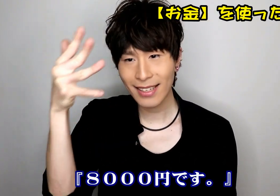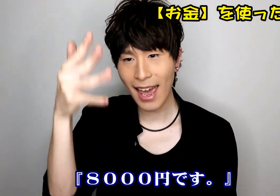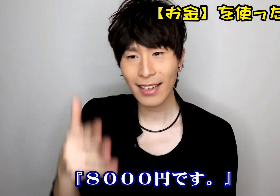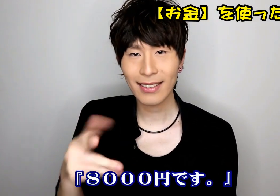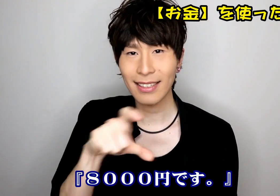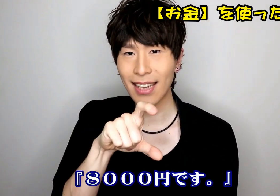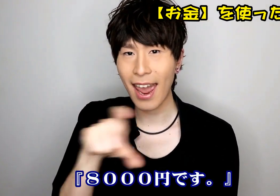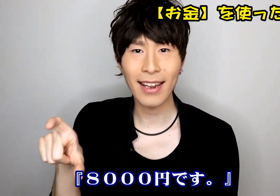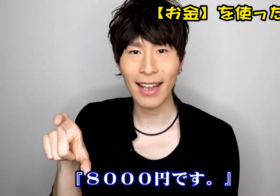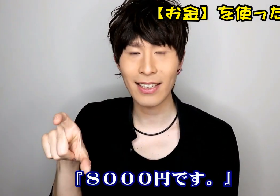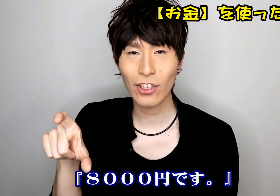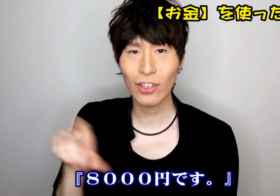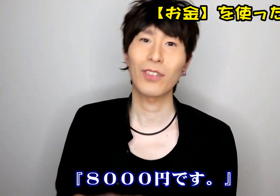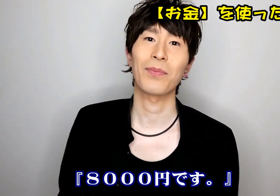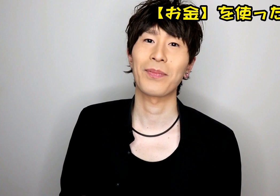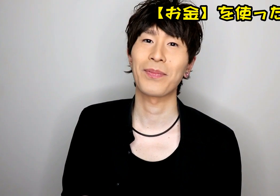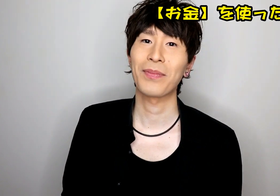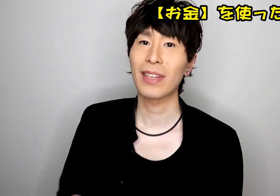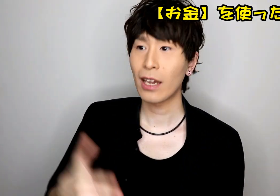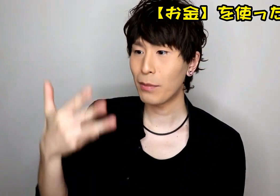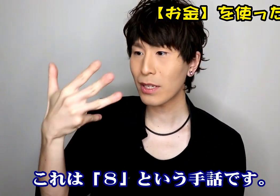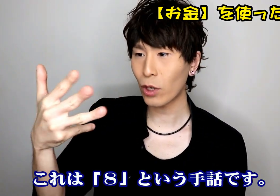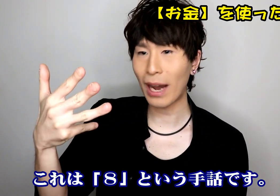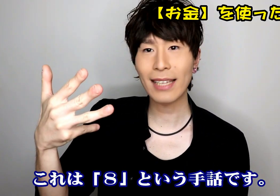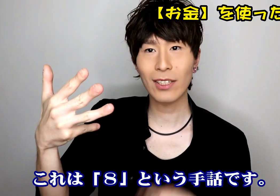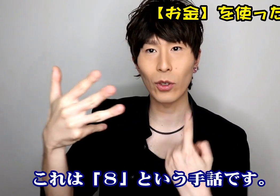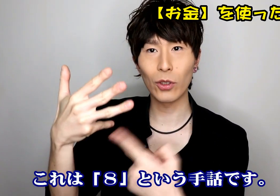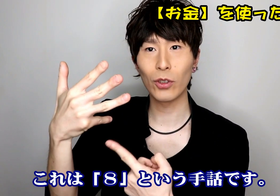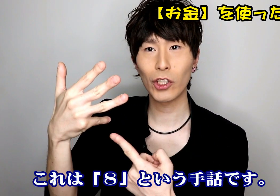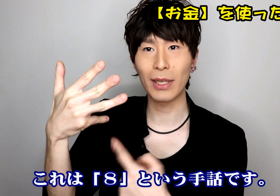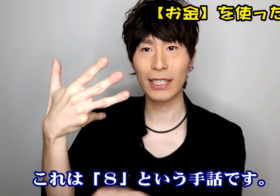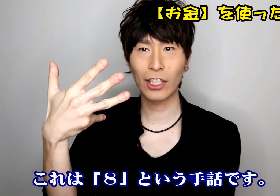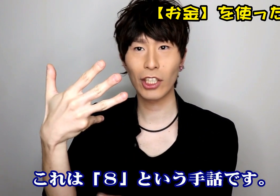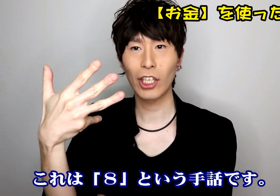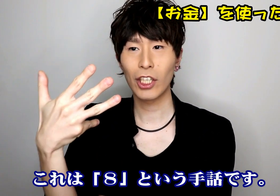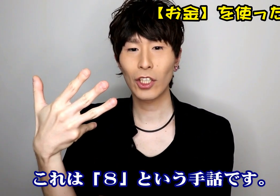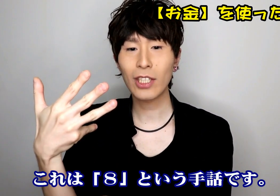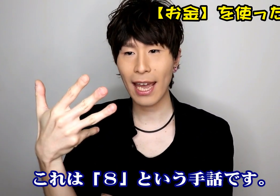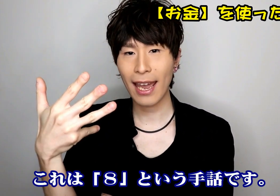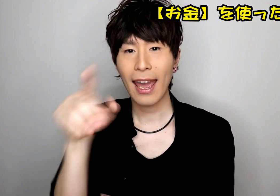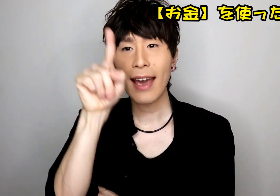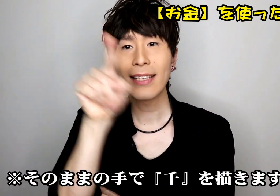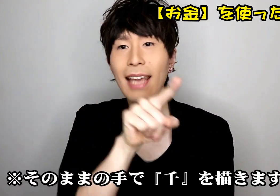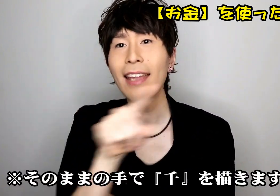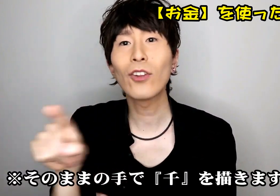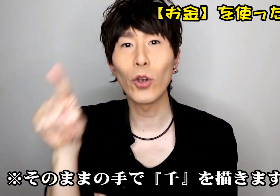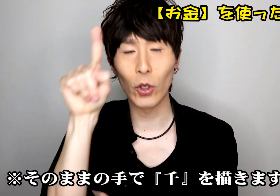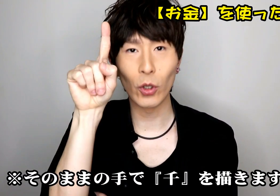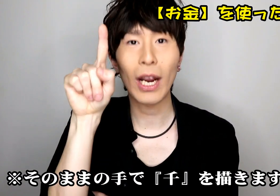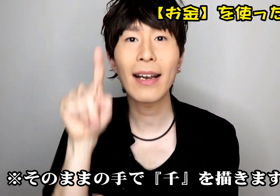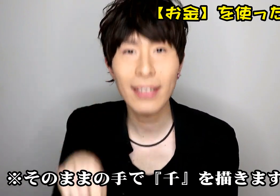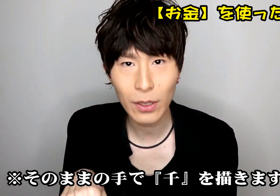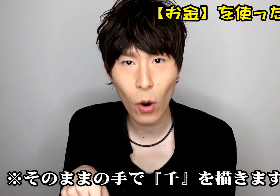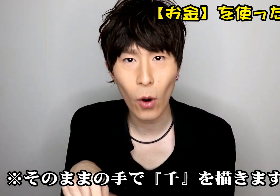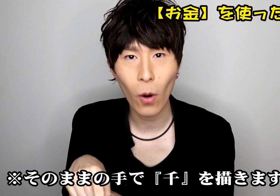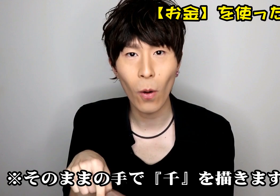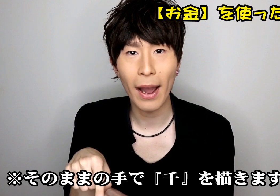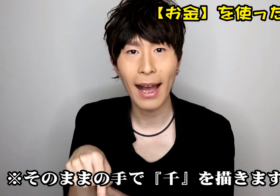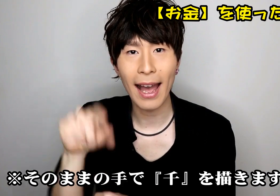8000円です。まずこれは8という手話です。そして1000という漢字を